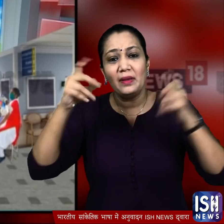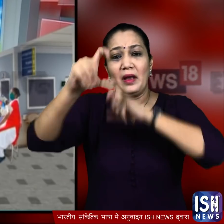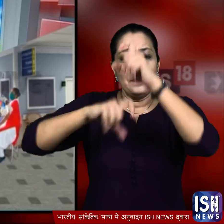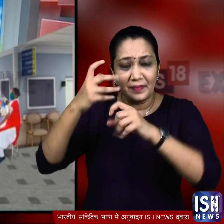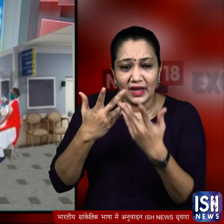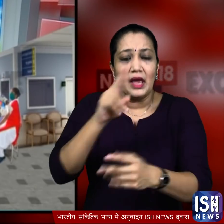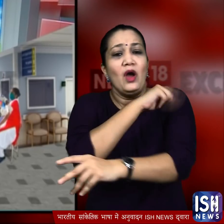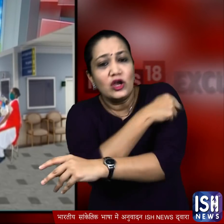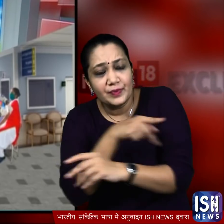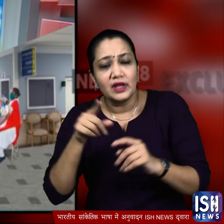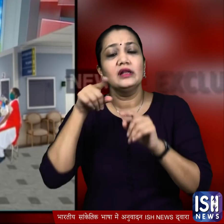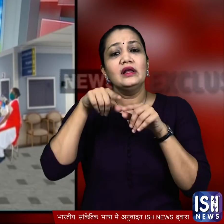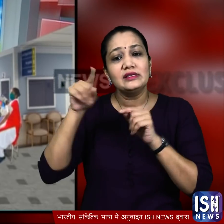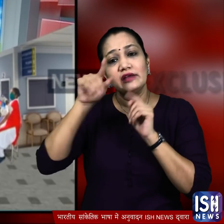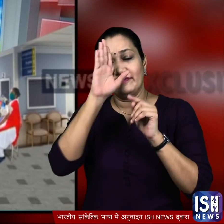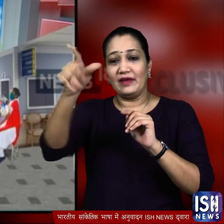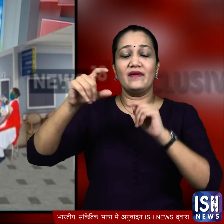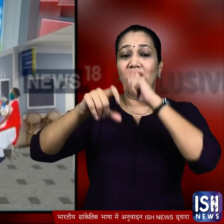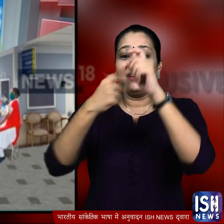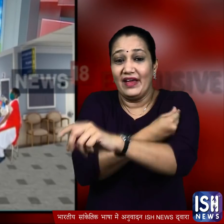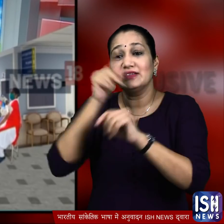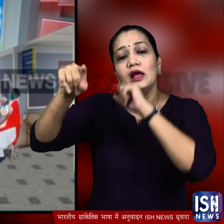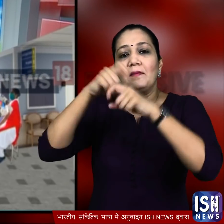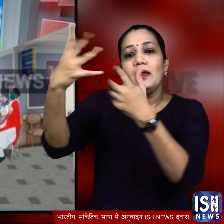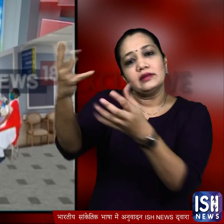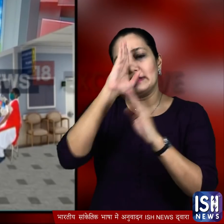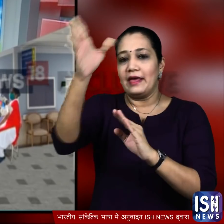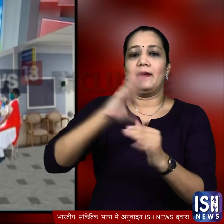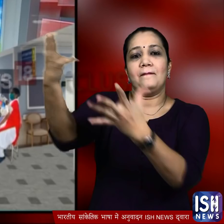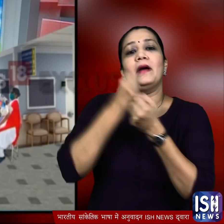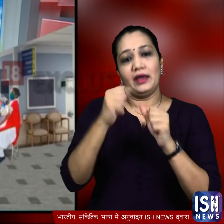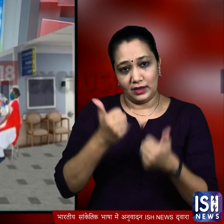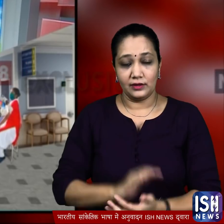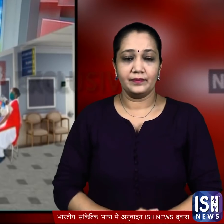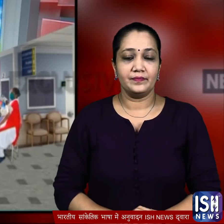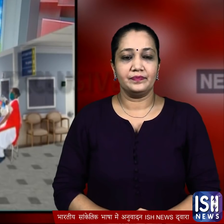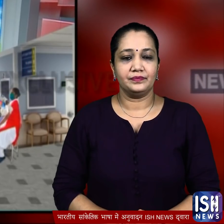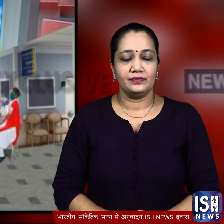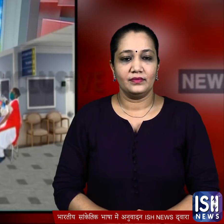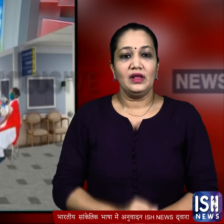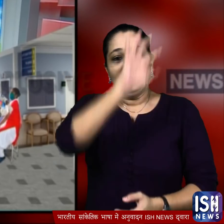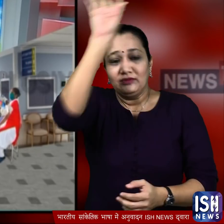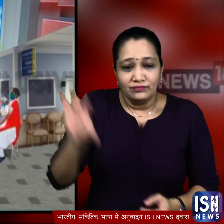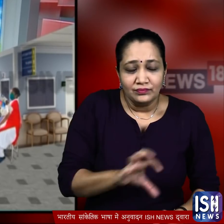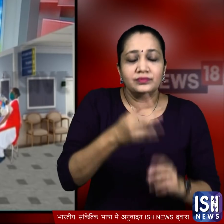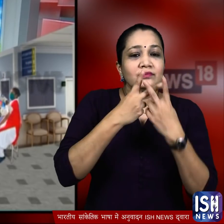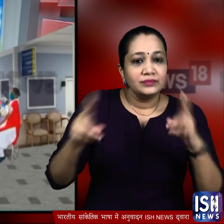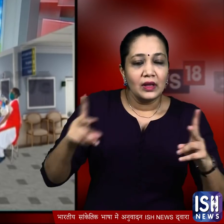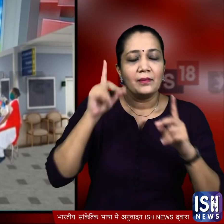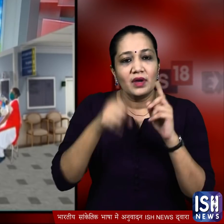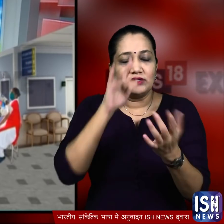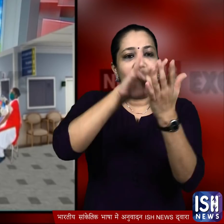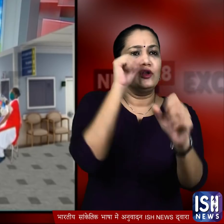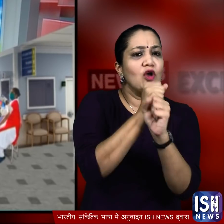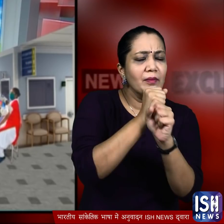की बड़ी कंपनियां और अस्पताल भी इन कंपनियों से कोरोना के टीके खरीद सकेंगे। इन सब के बीच राज्यों को पहले की